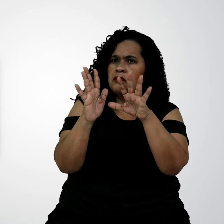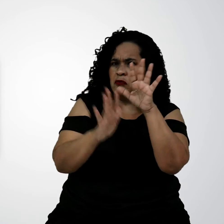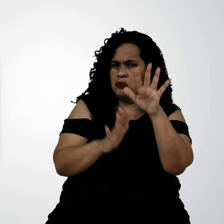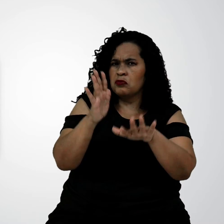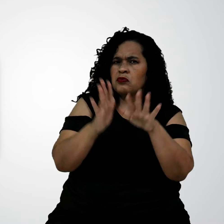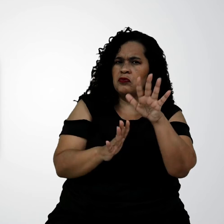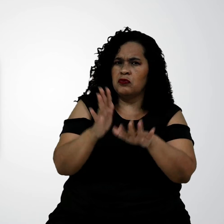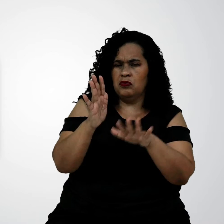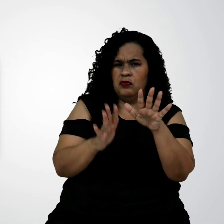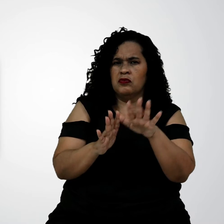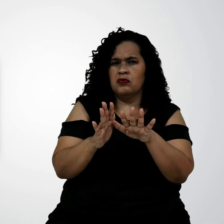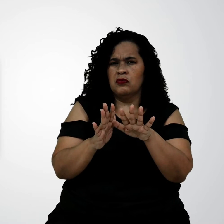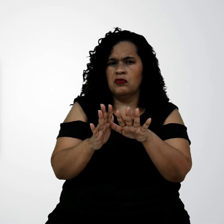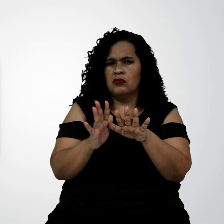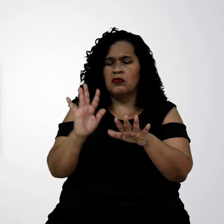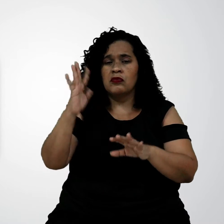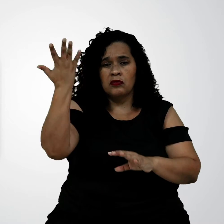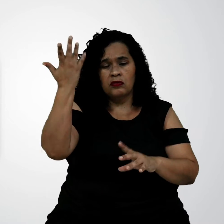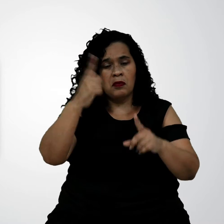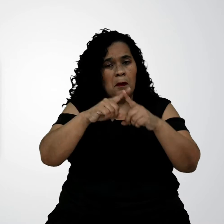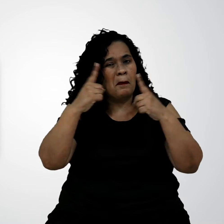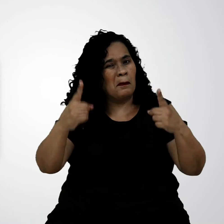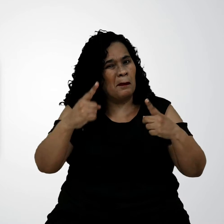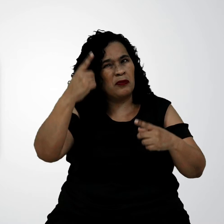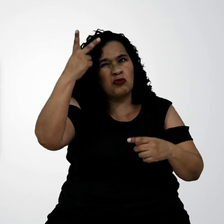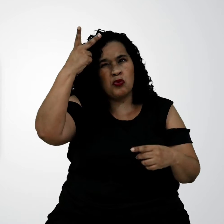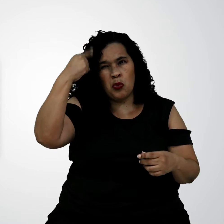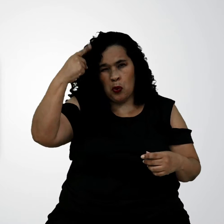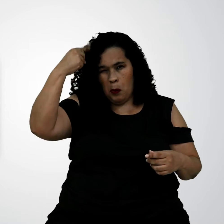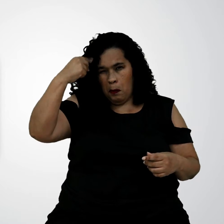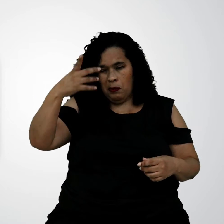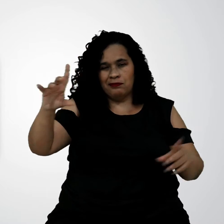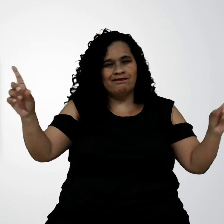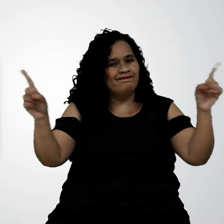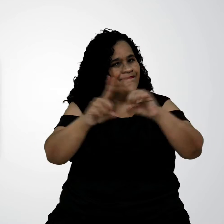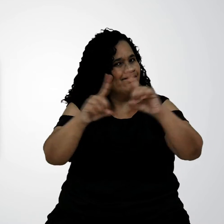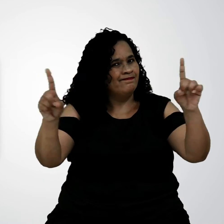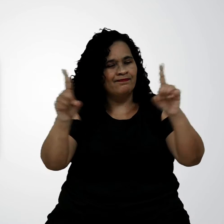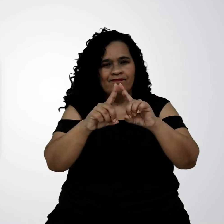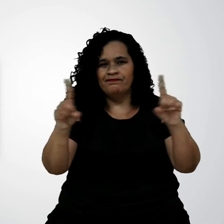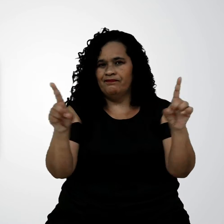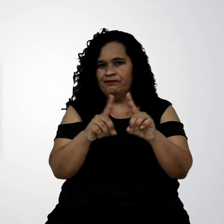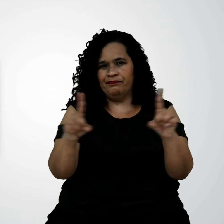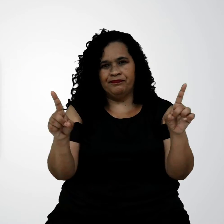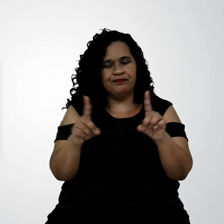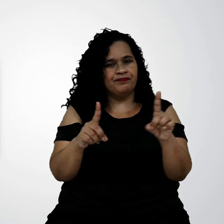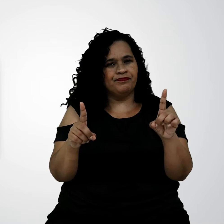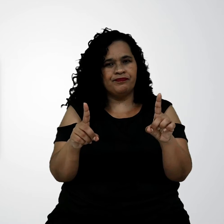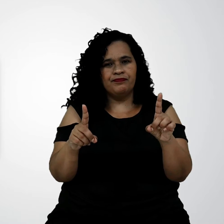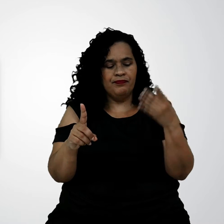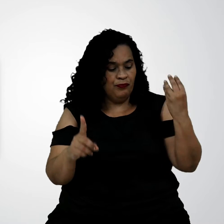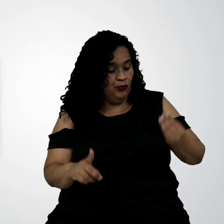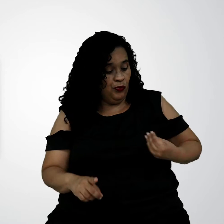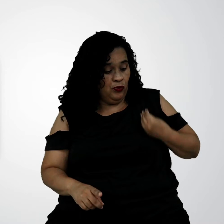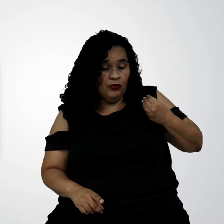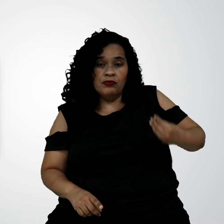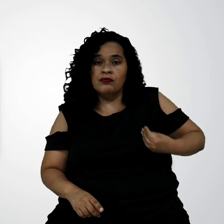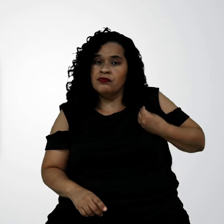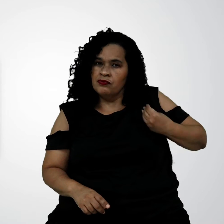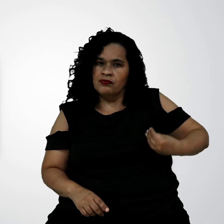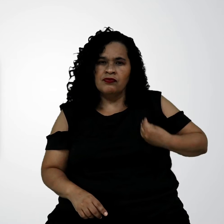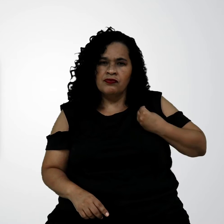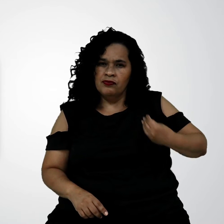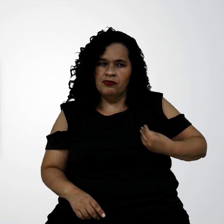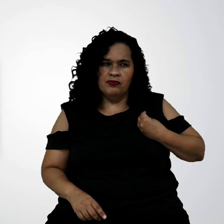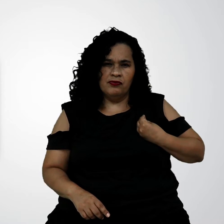é normal. Não, isso não é normal. Essa não é a vida maiúscula que